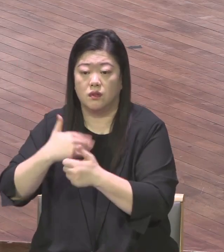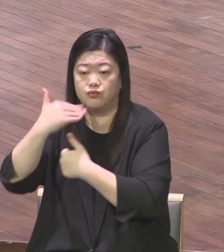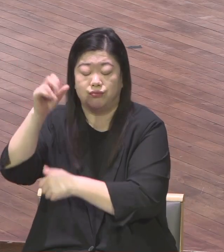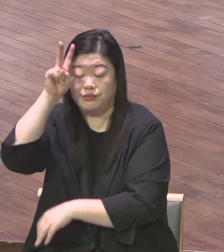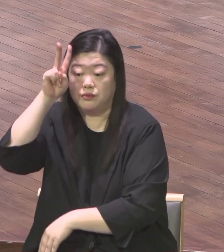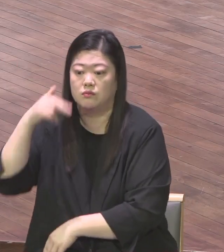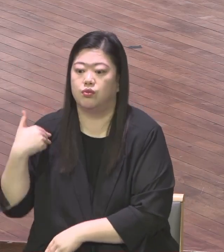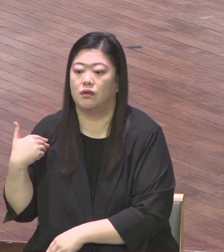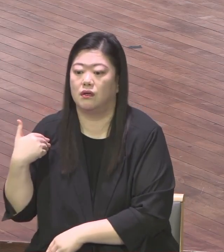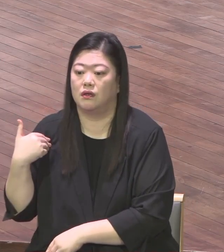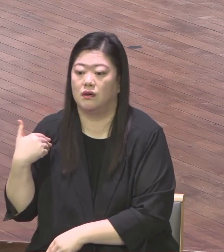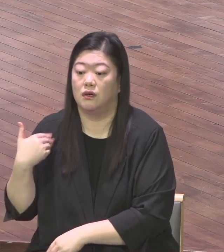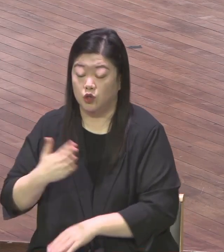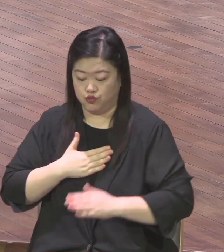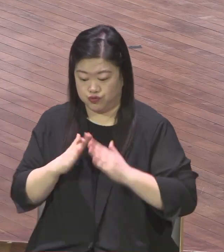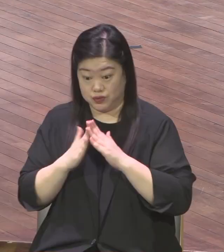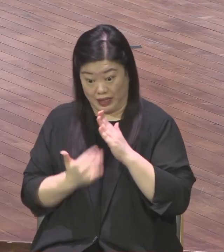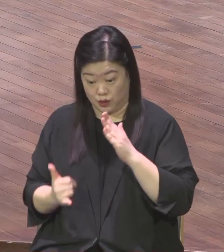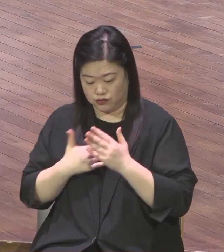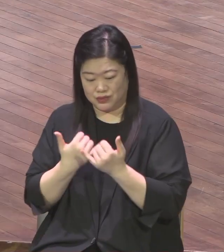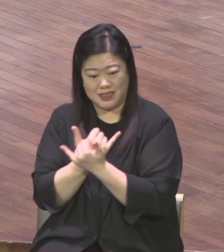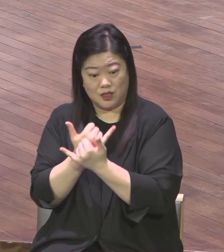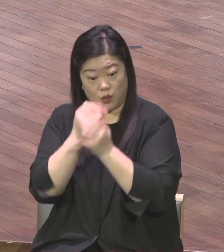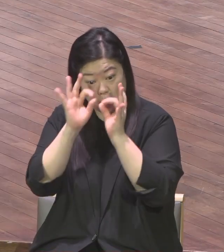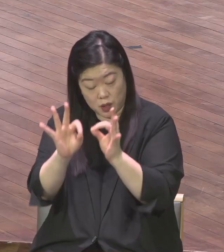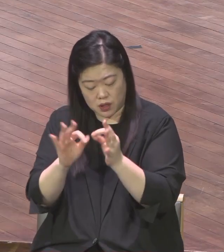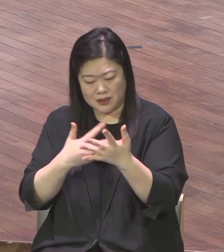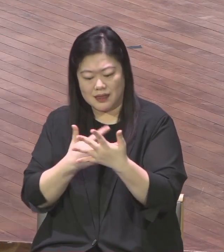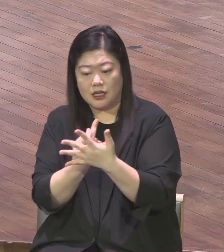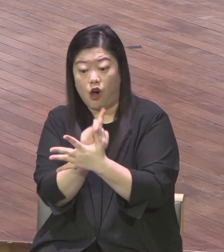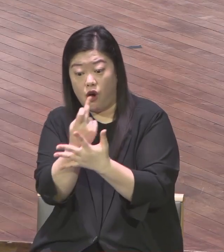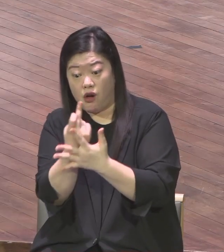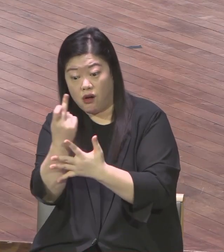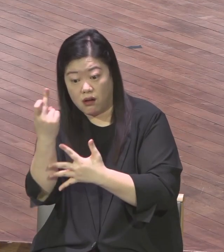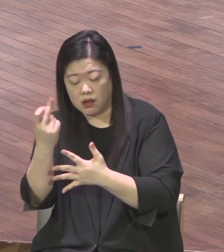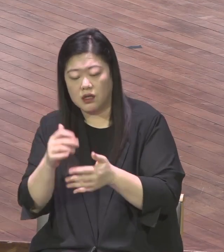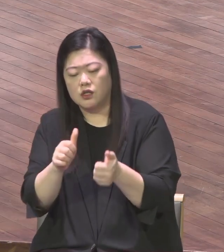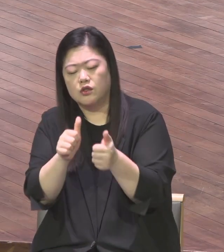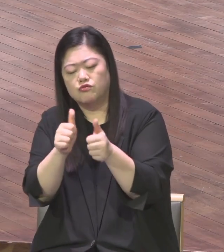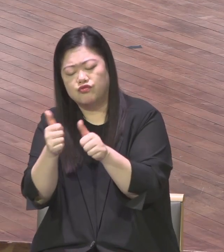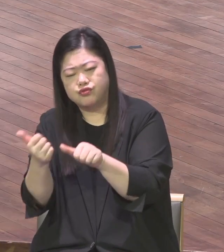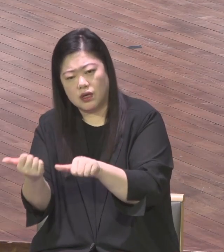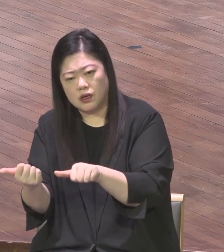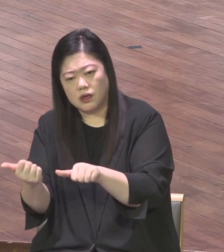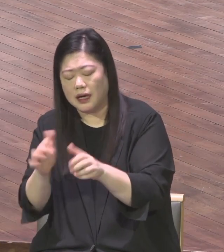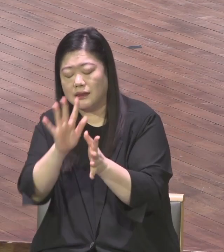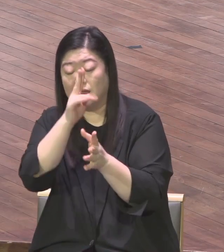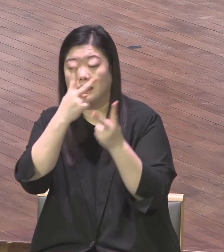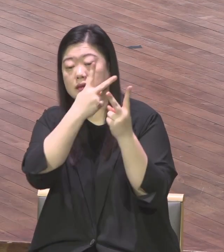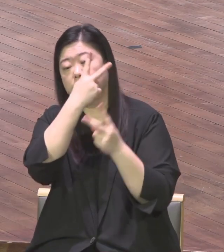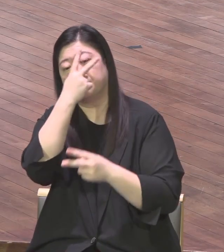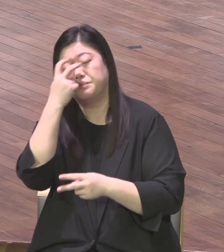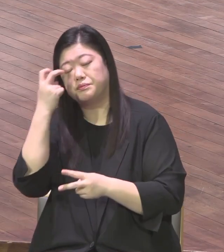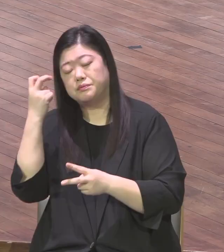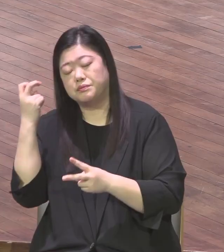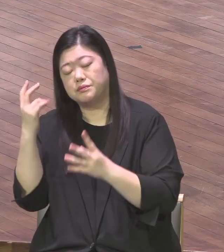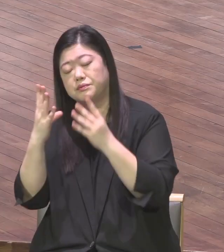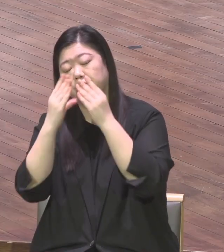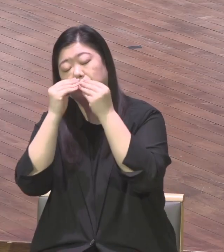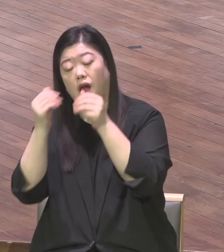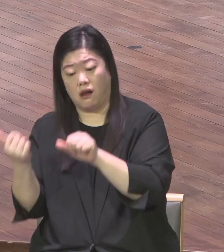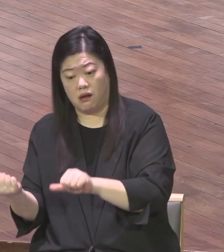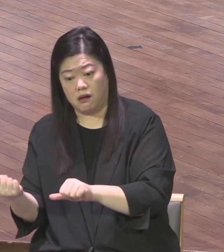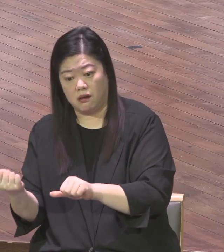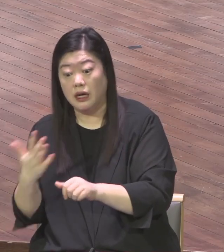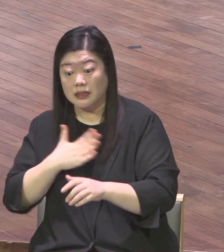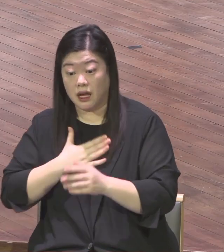저희 가정만 해도 그랬습니다. 형님 주무시다 가지고 내 동생도 가고 태어날 때 순수 태어날 갈